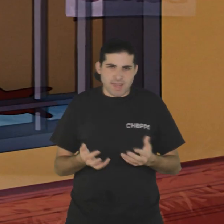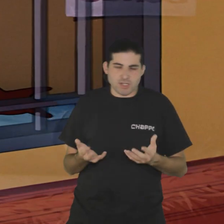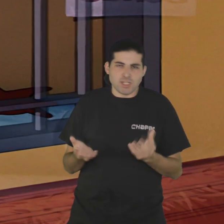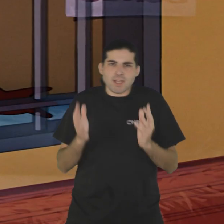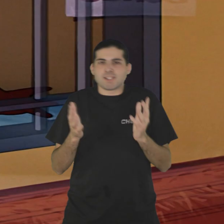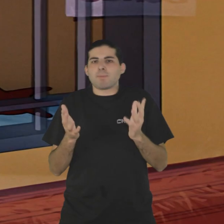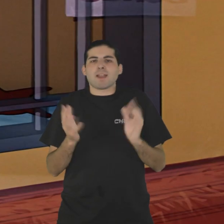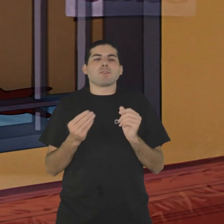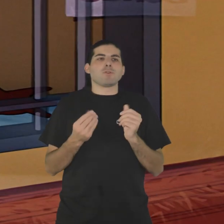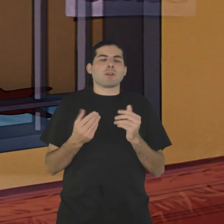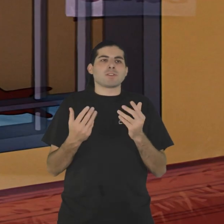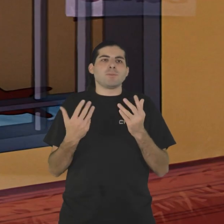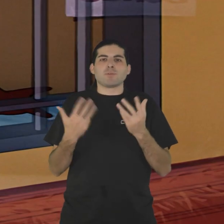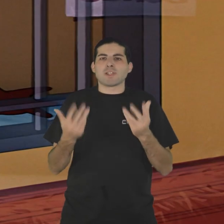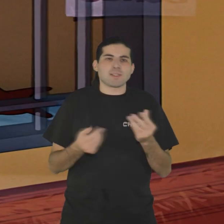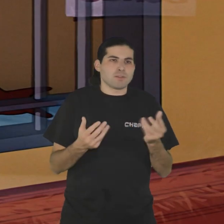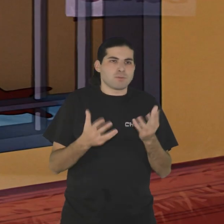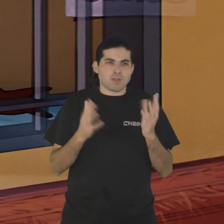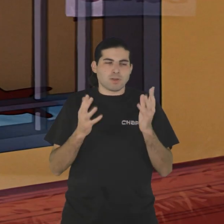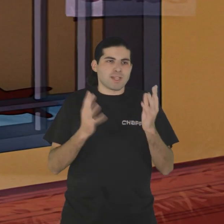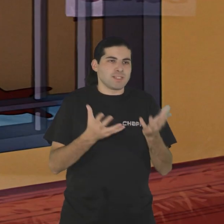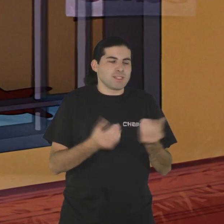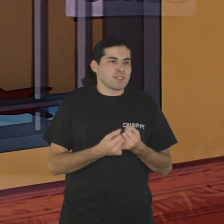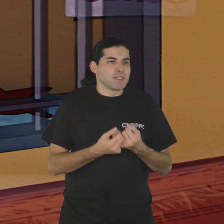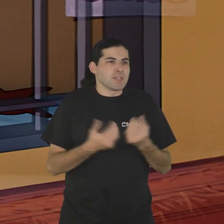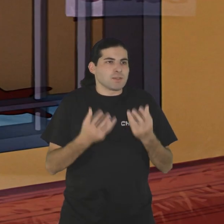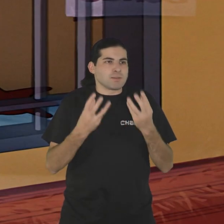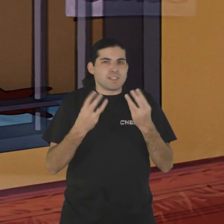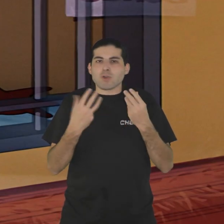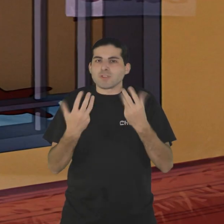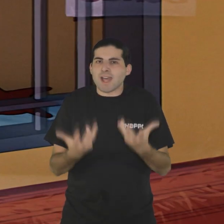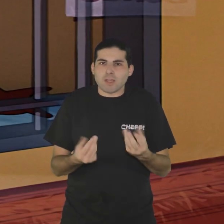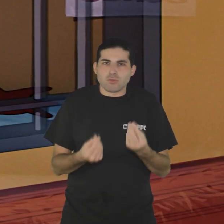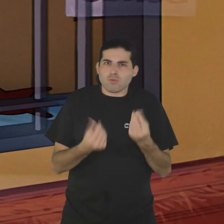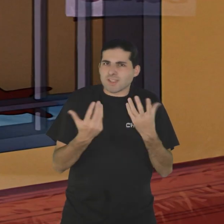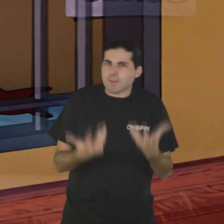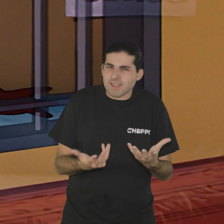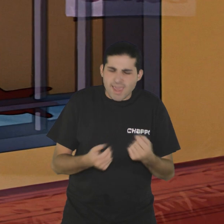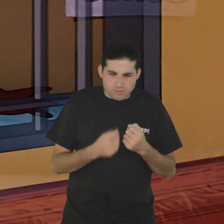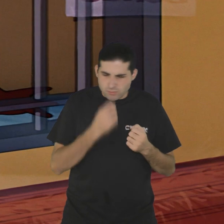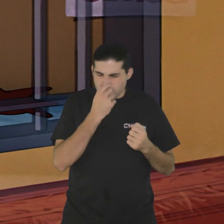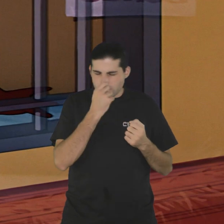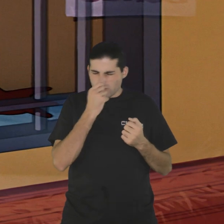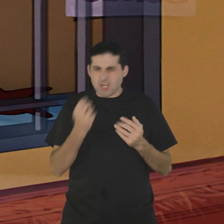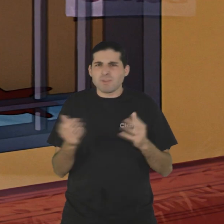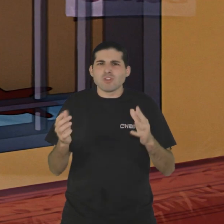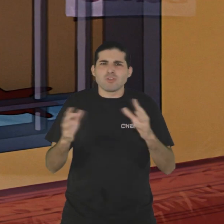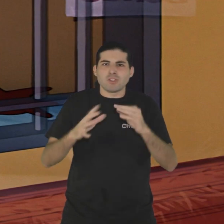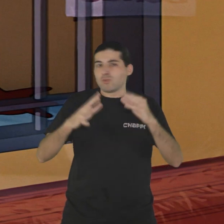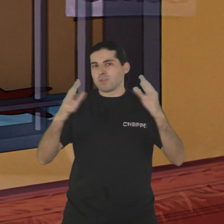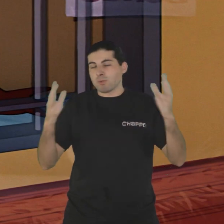maestro, per intenderci. Si sta parlando di qualcosa di più prosastico, qualcosa di raccontato con una trama dietro, quindi non